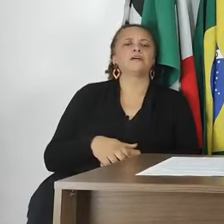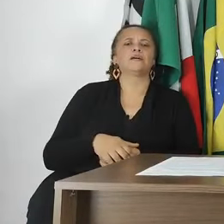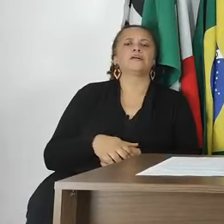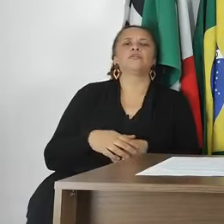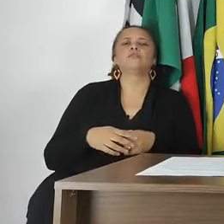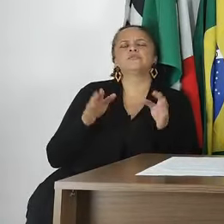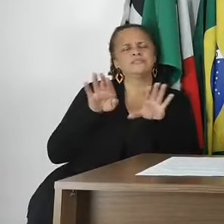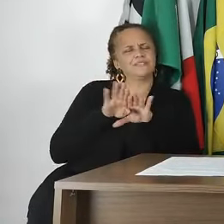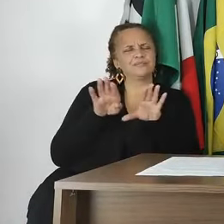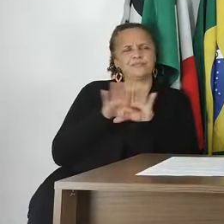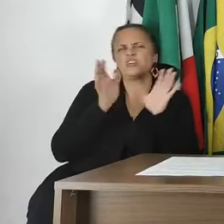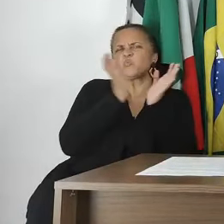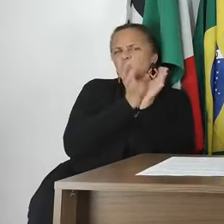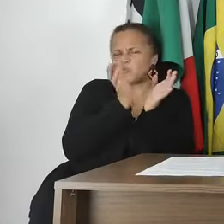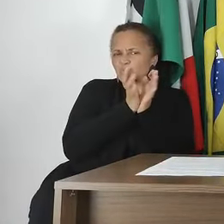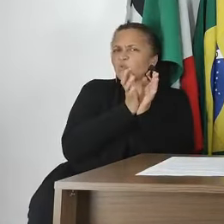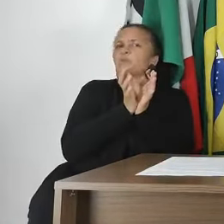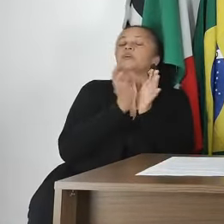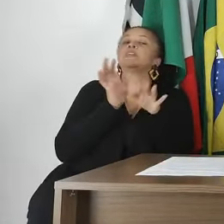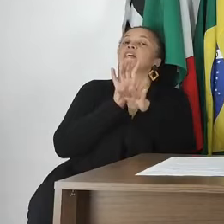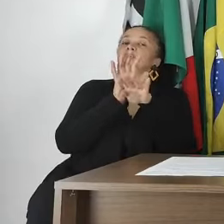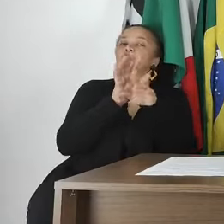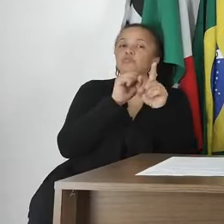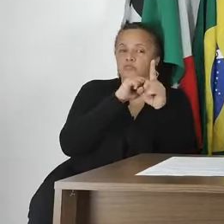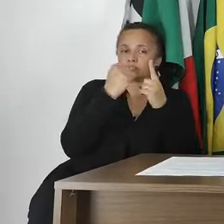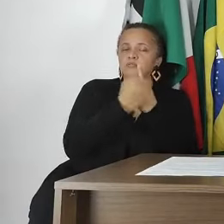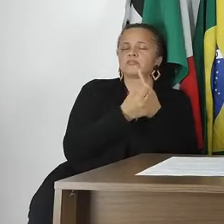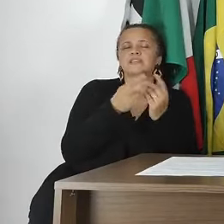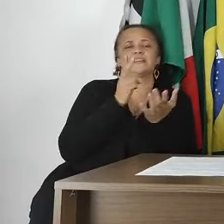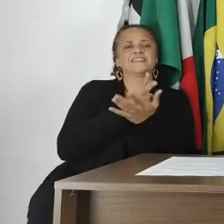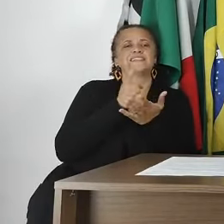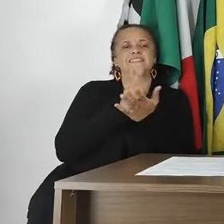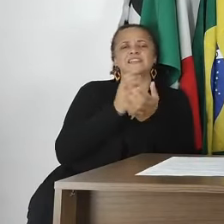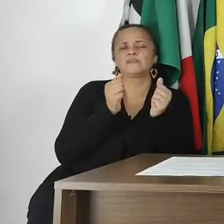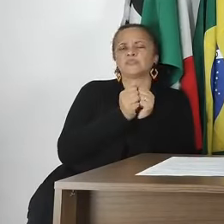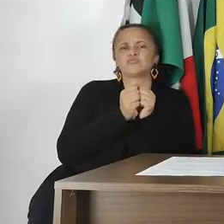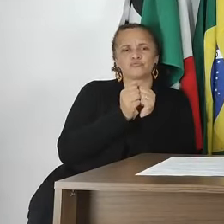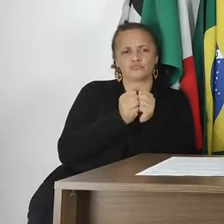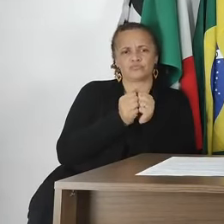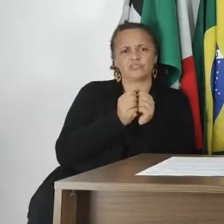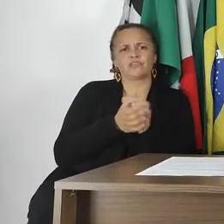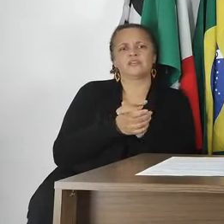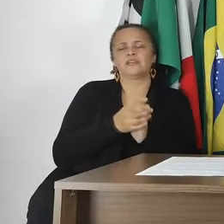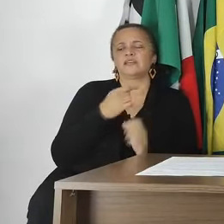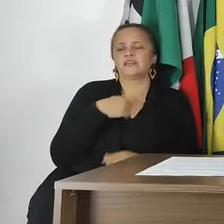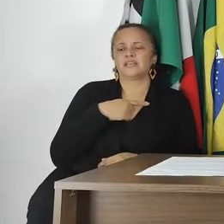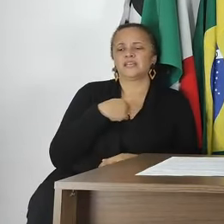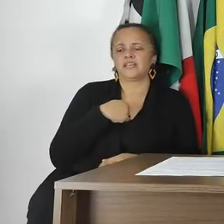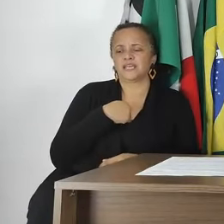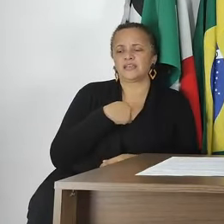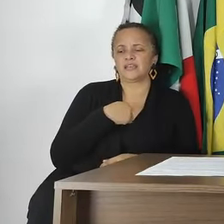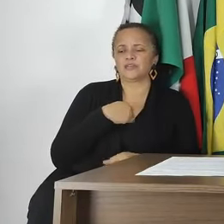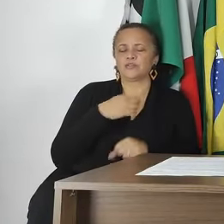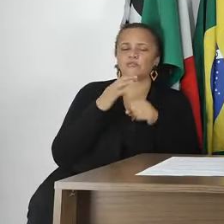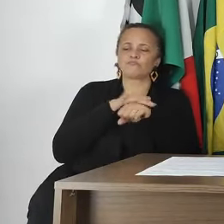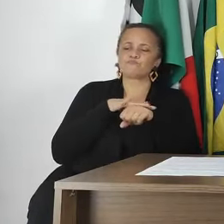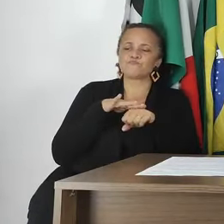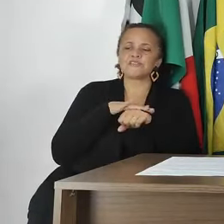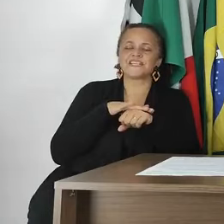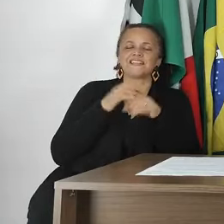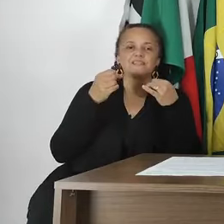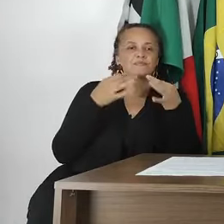com o Dinei, com o Eric, pessoas que estão ali no nosso convívio, com a Verônica. Eu falo que todo esse tempo que a gente está na